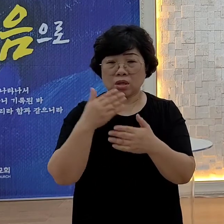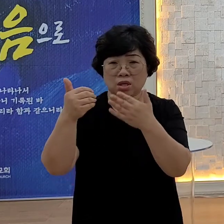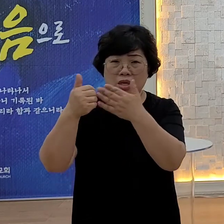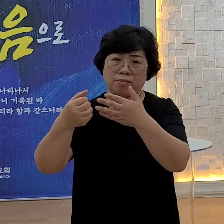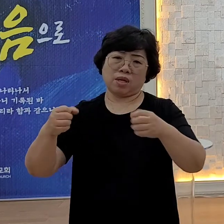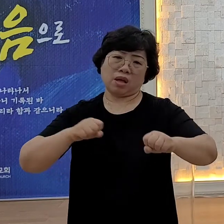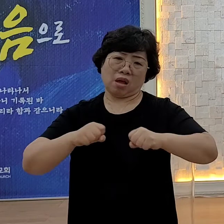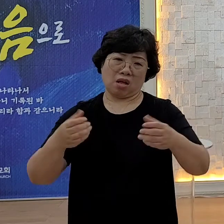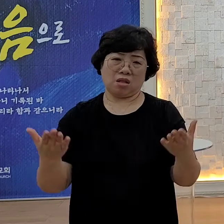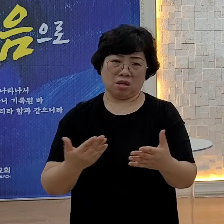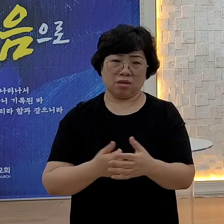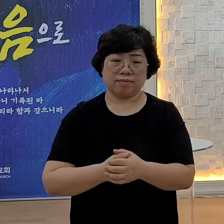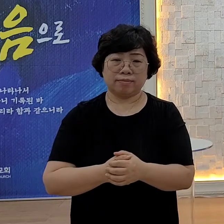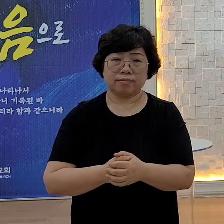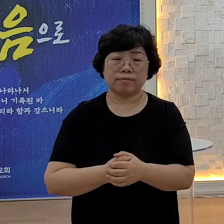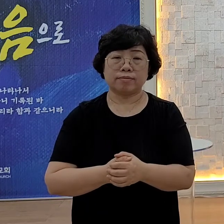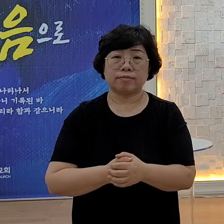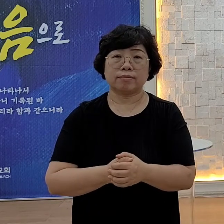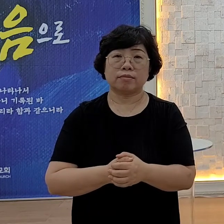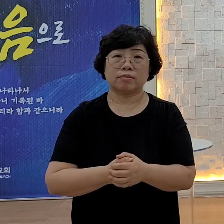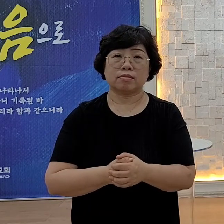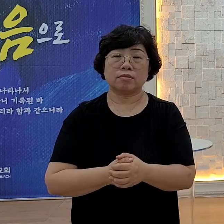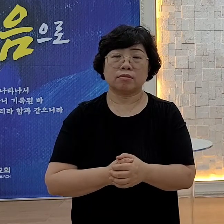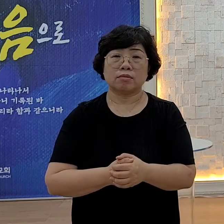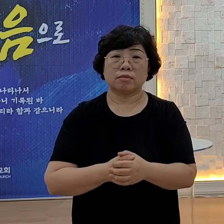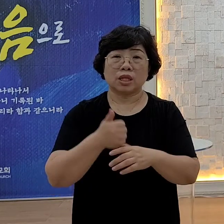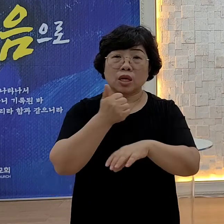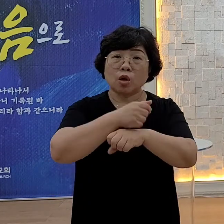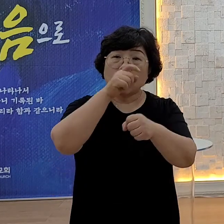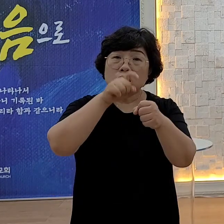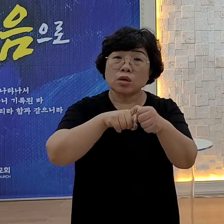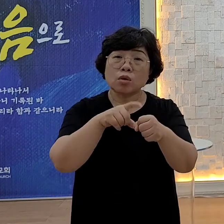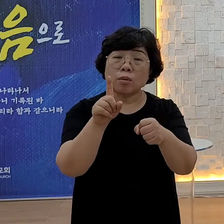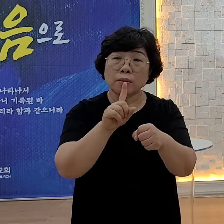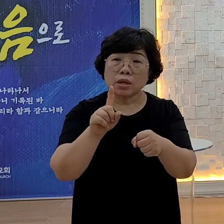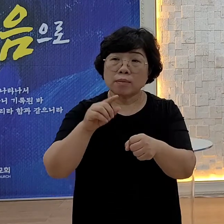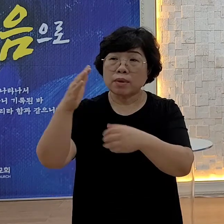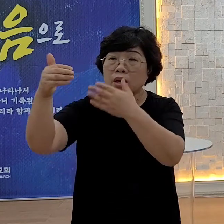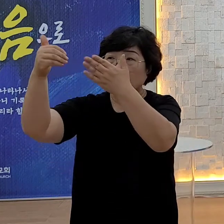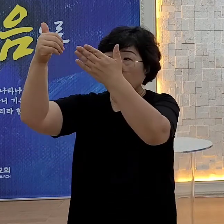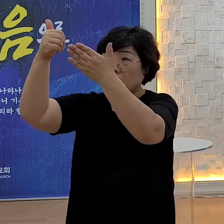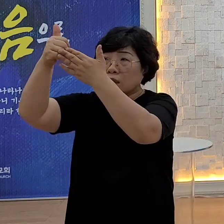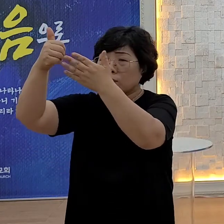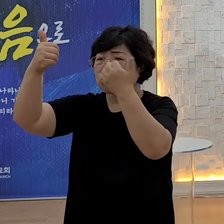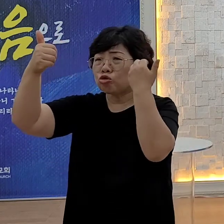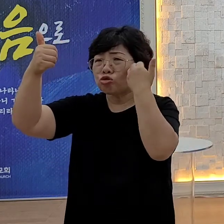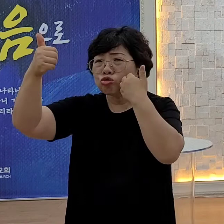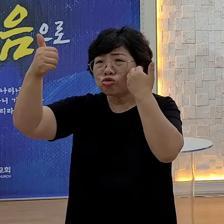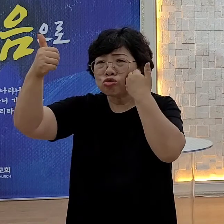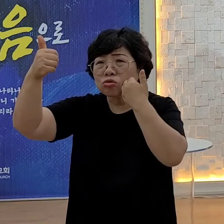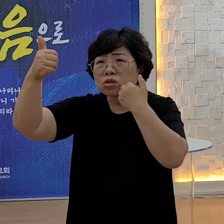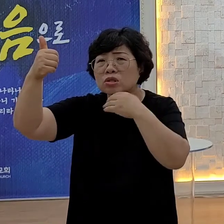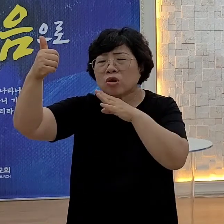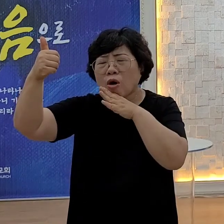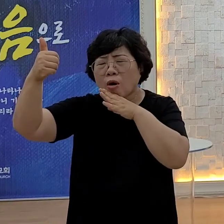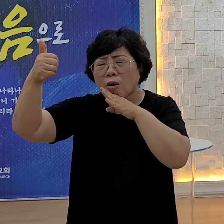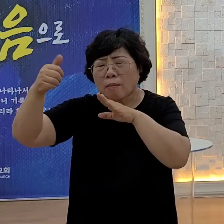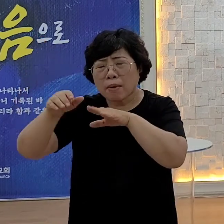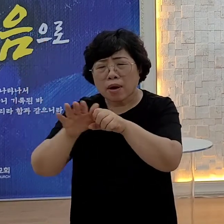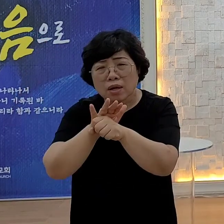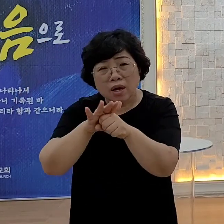행하셨다. 그러니까 결과적으로 뭘 말하는? 하나님이 누구를 정말 사랑하신다는 거예요?